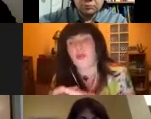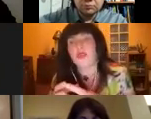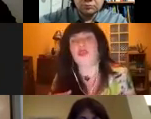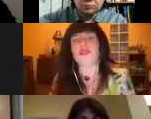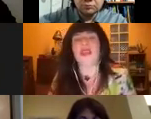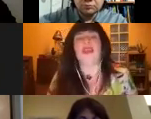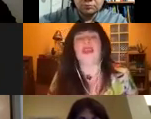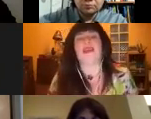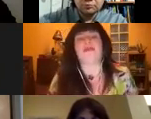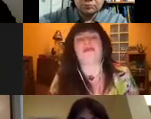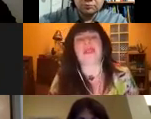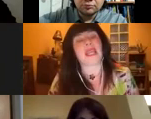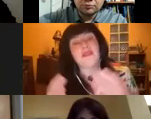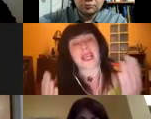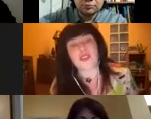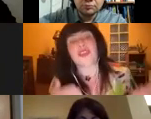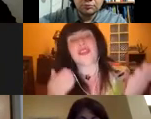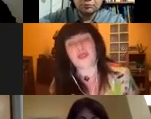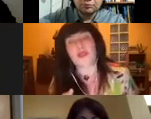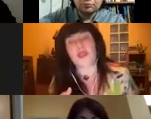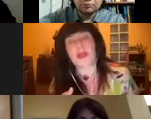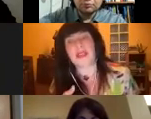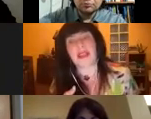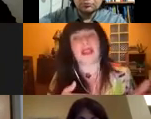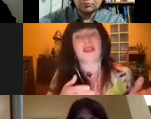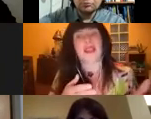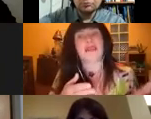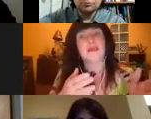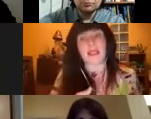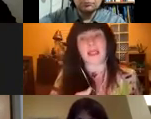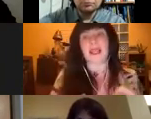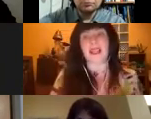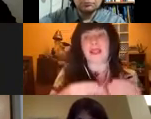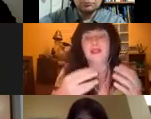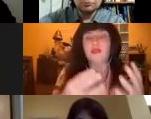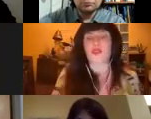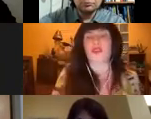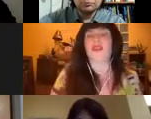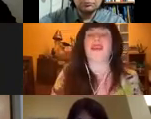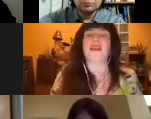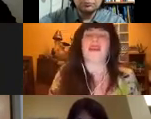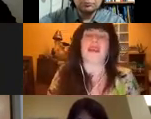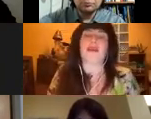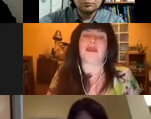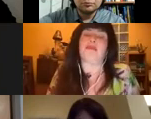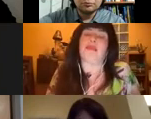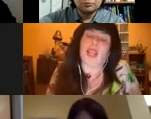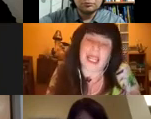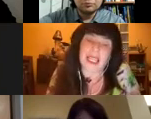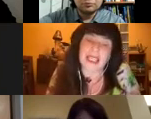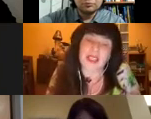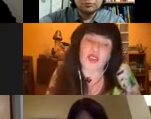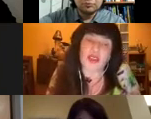estos recursos. La identificación tiene su punto de partida en la categoría semántica, en la metafunción, pero